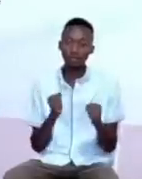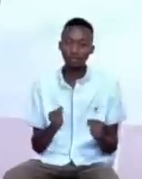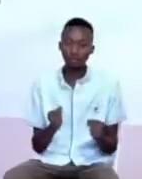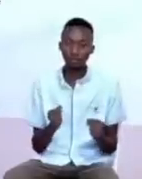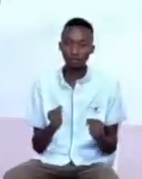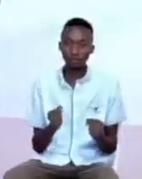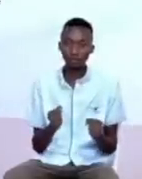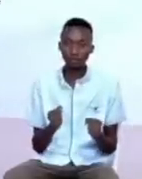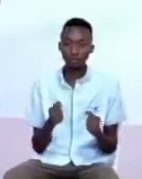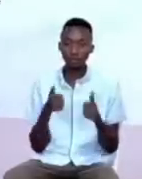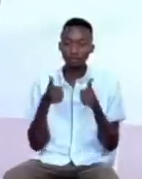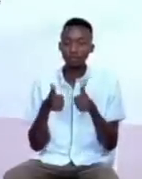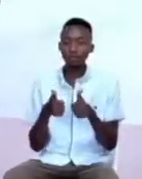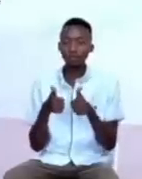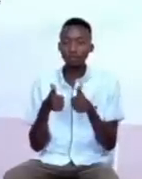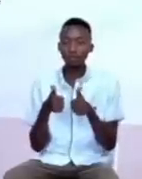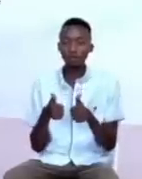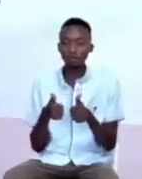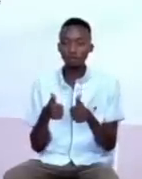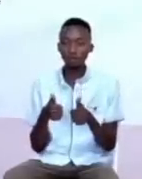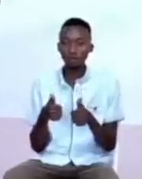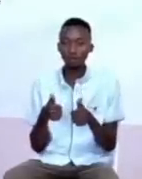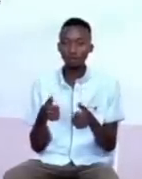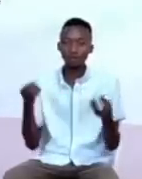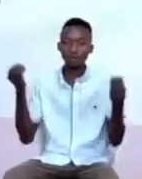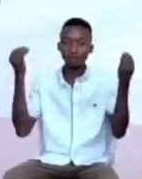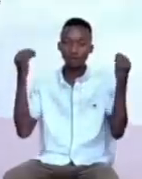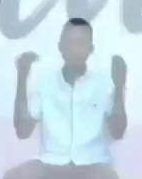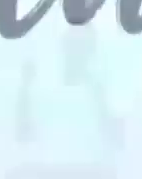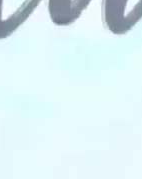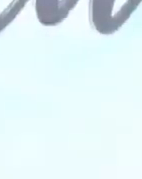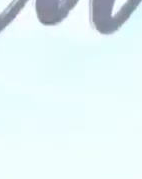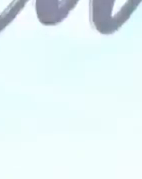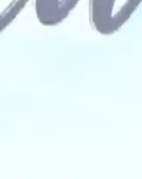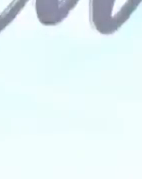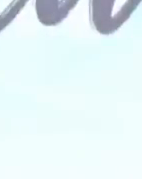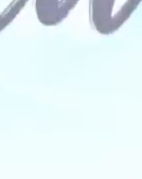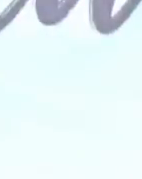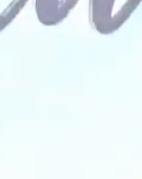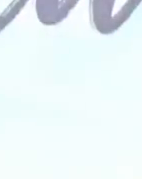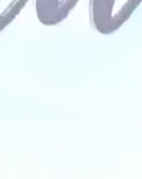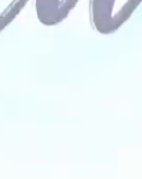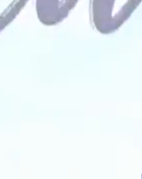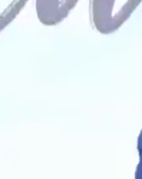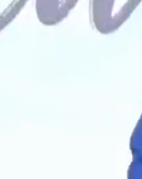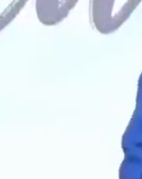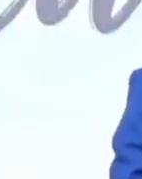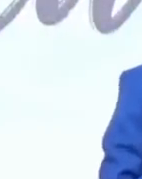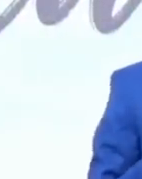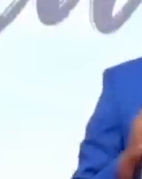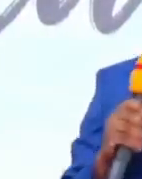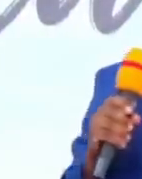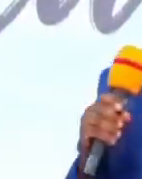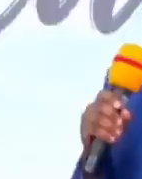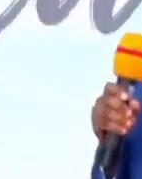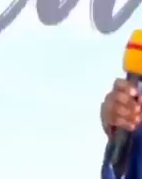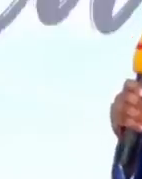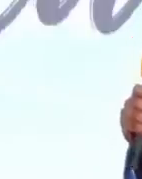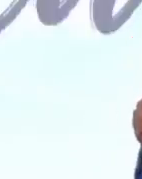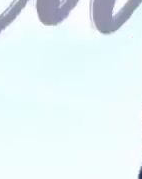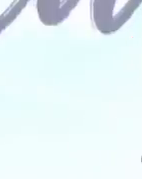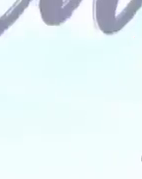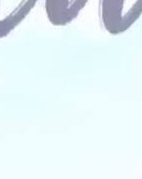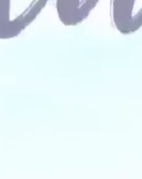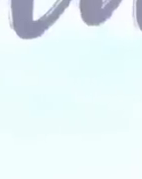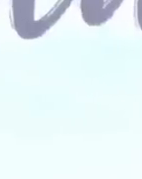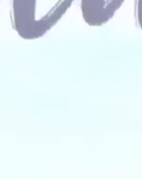kwa kutegemea elimu ya kimungu. Hallelujah. Kuna elimu